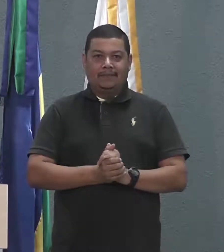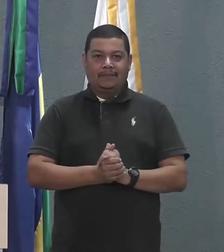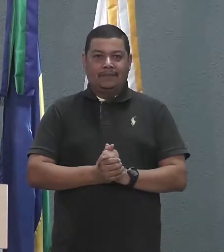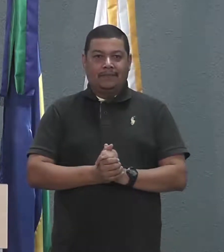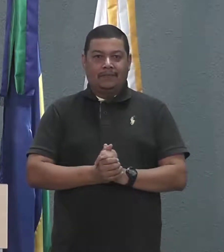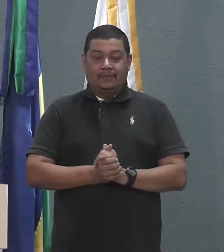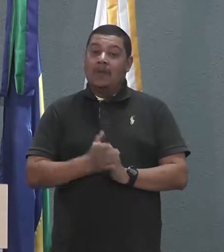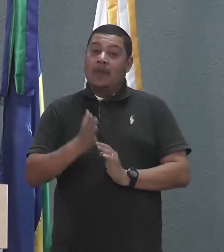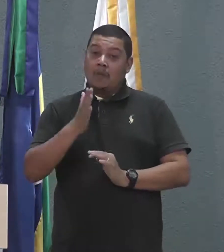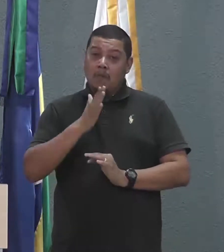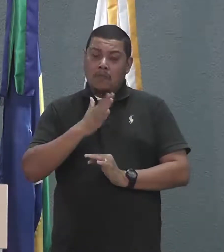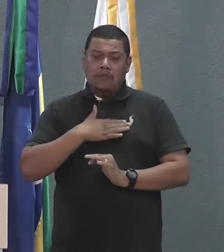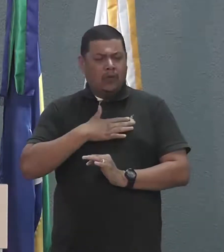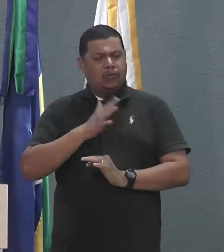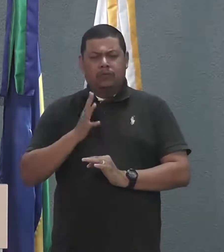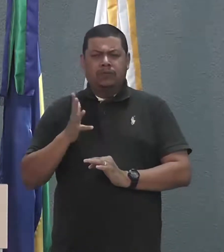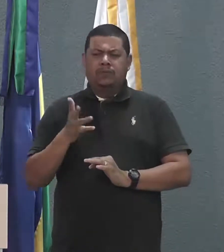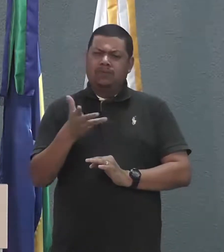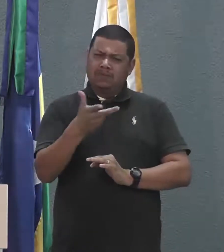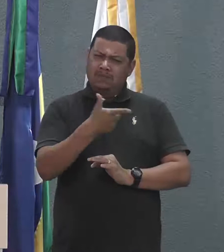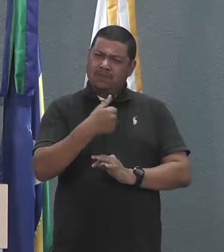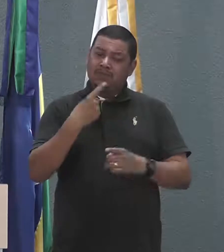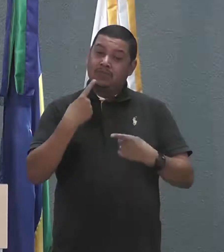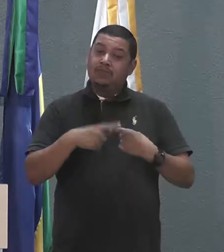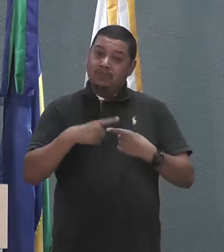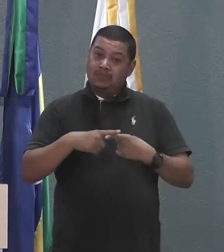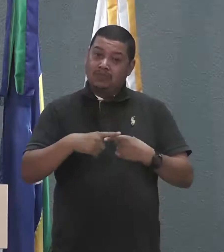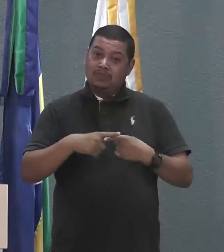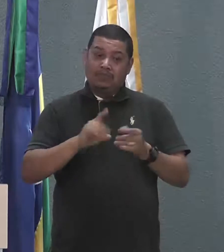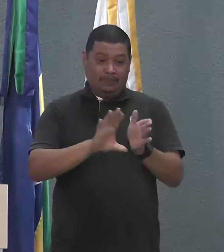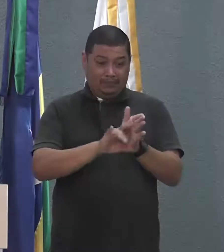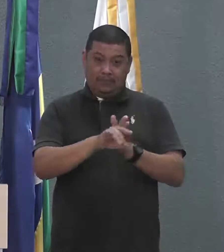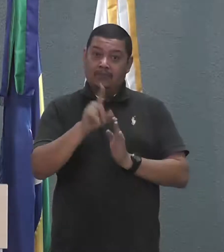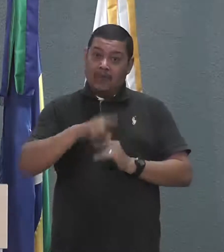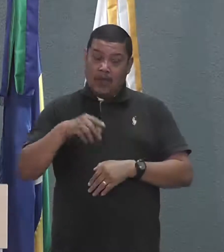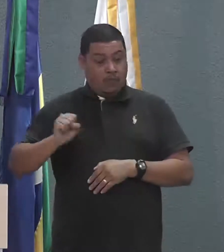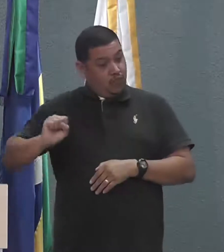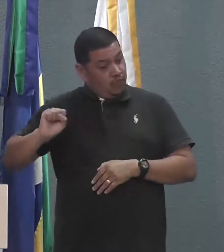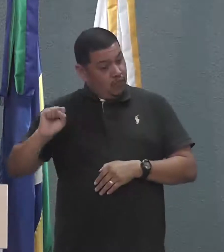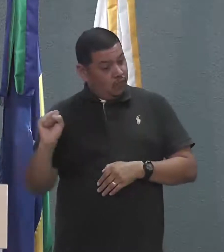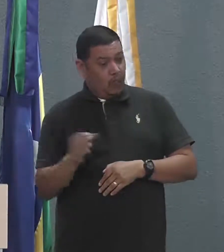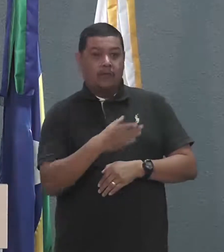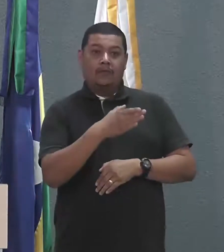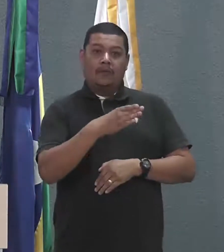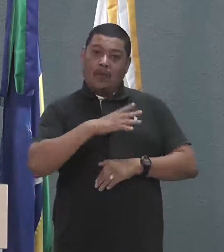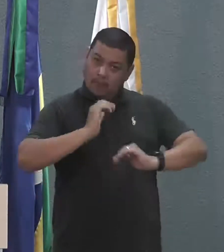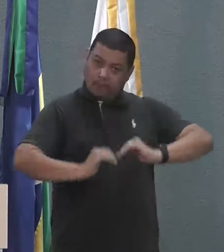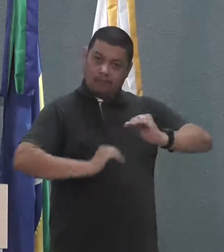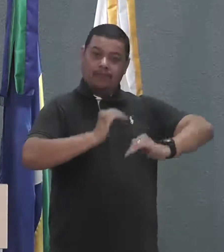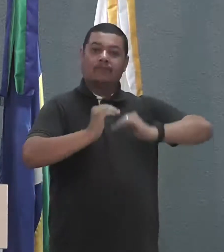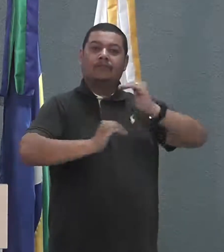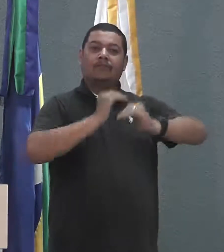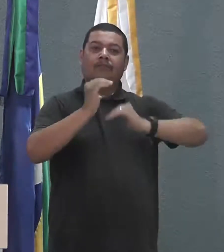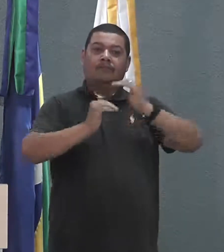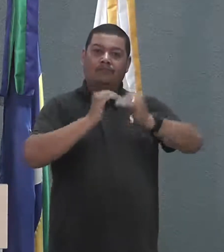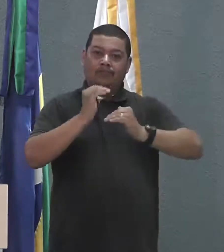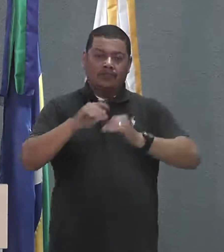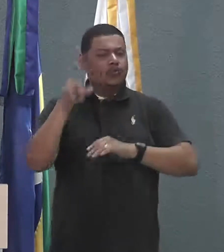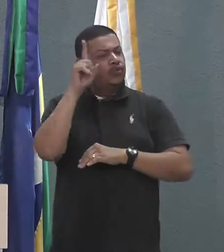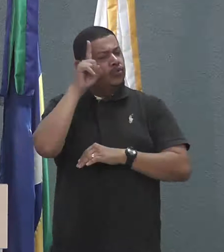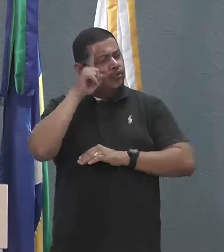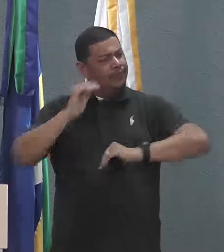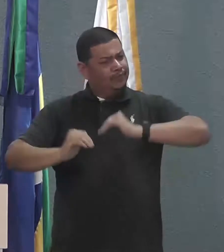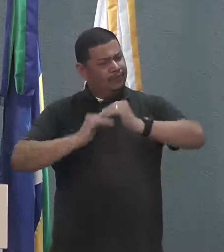Isso é maravilhoso, é uma cidade nova e está crescendo ao longo dos dias,